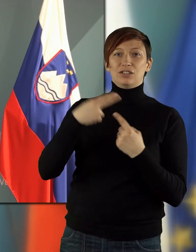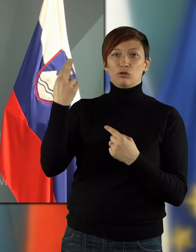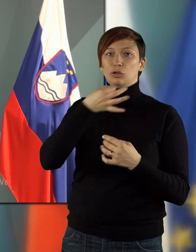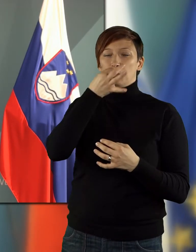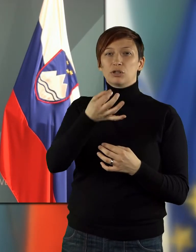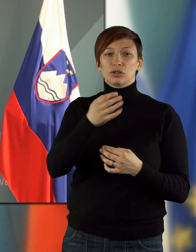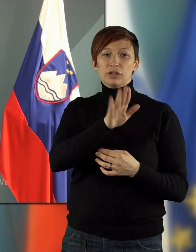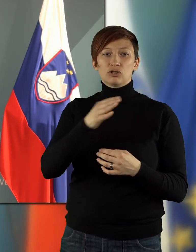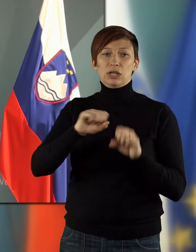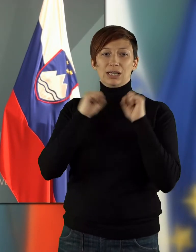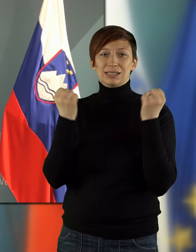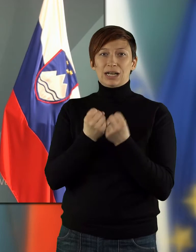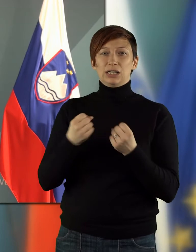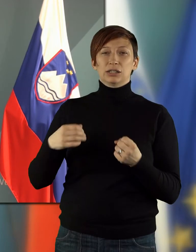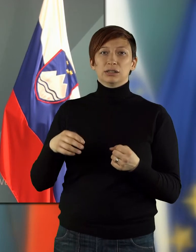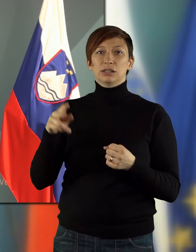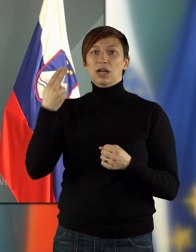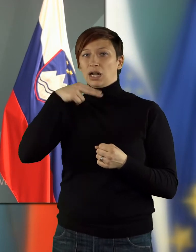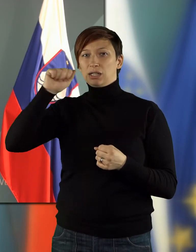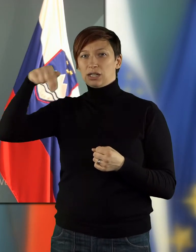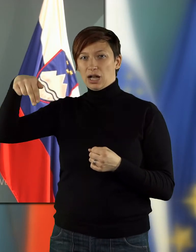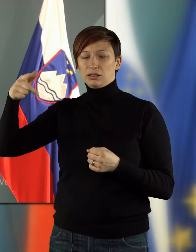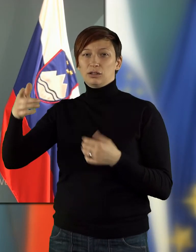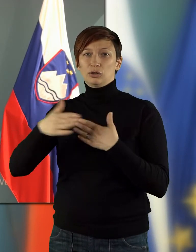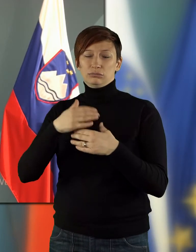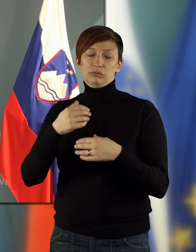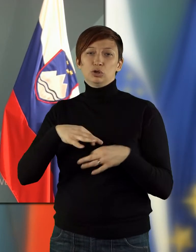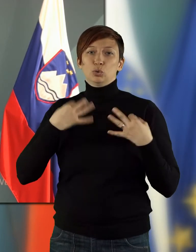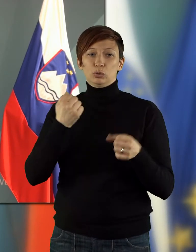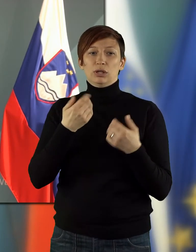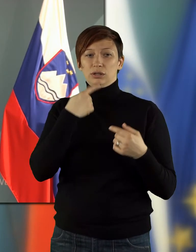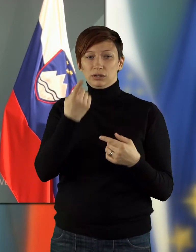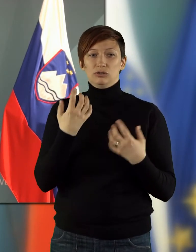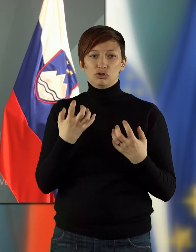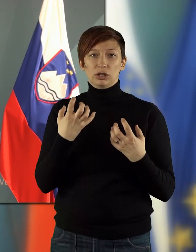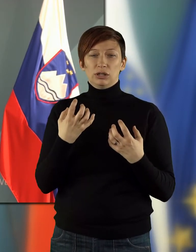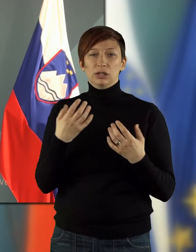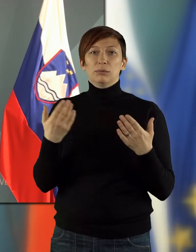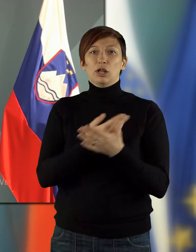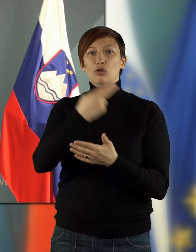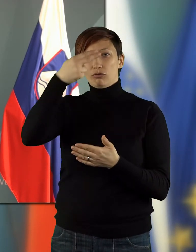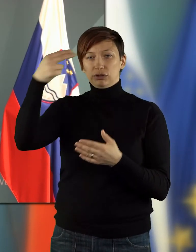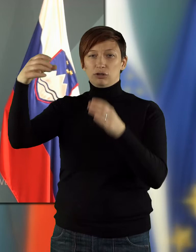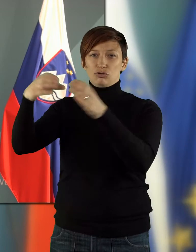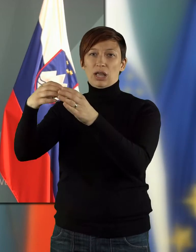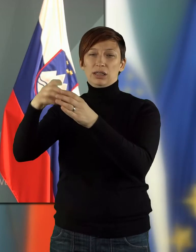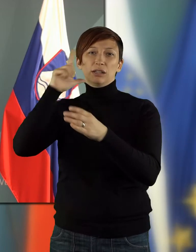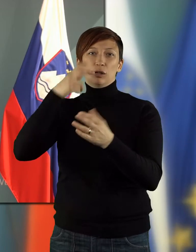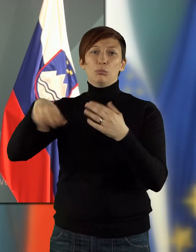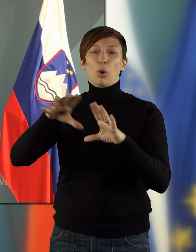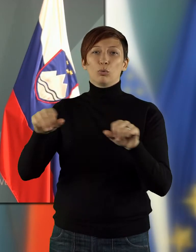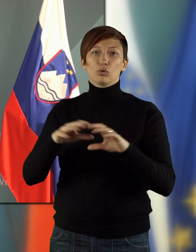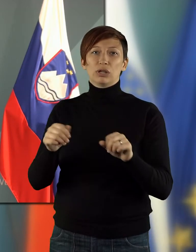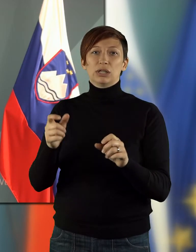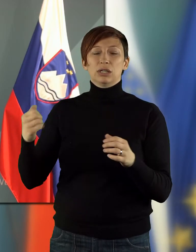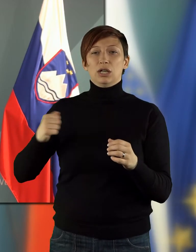Nuša Baranja, TV Slovenija, vaš strankarski kolega poslanec Matjaž Han je zjutraj dejal, da si želi, da bo zdaj novi načelnik